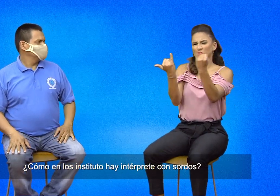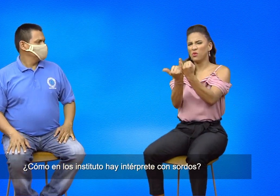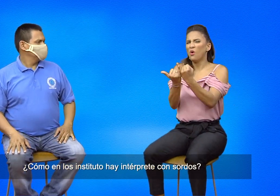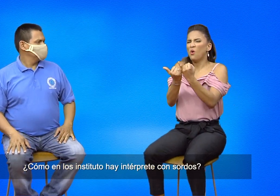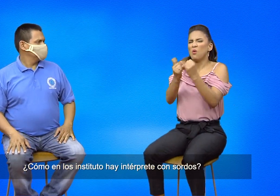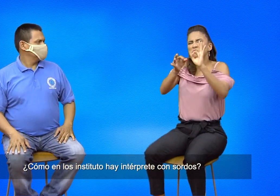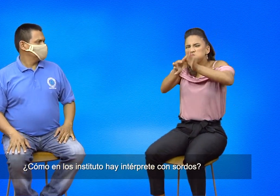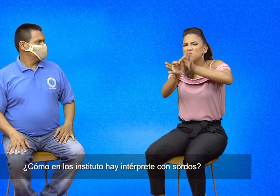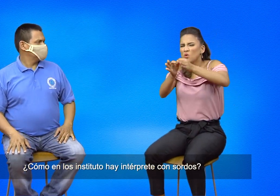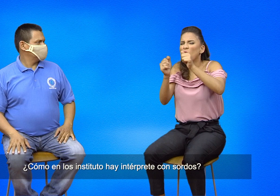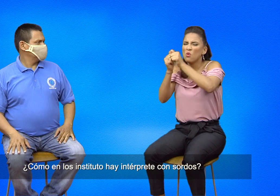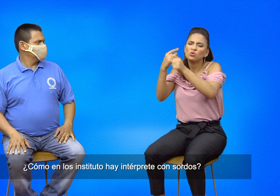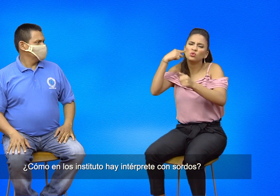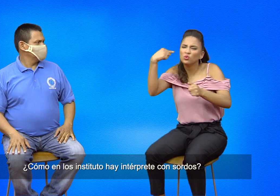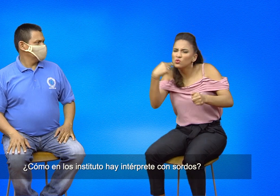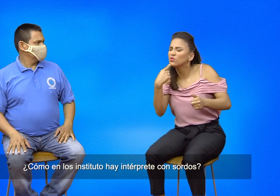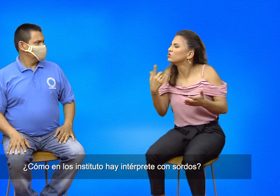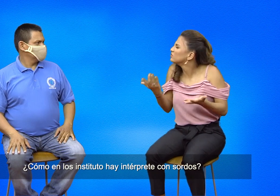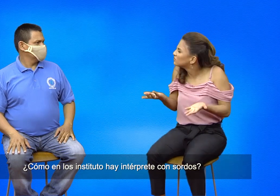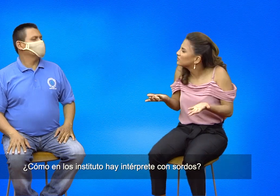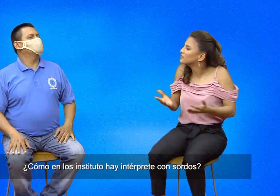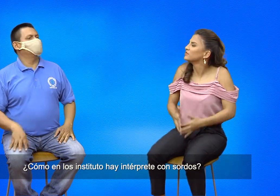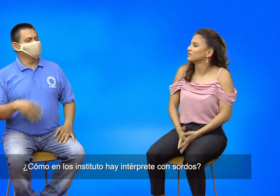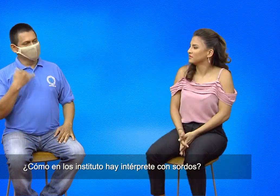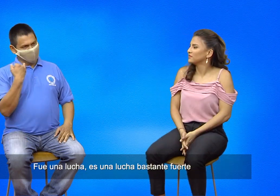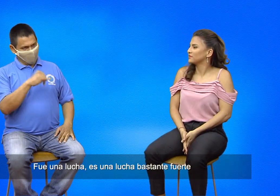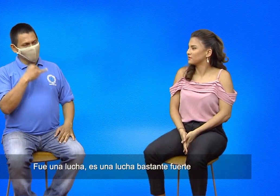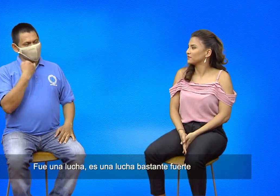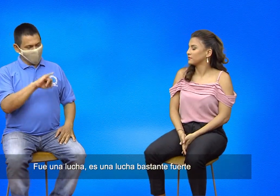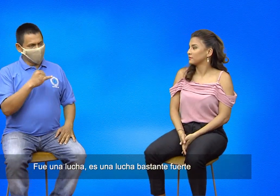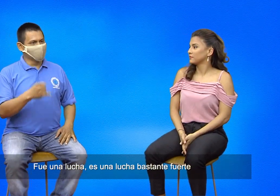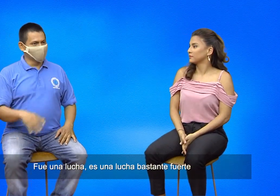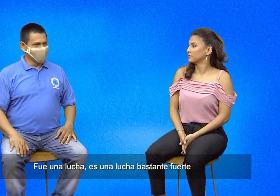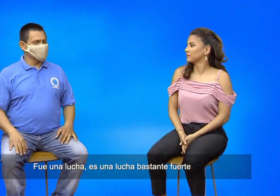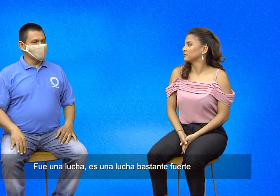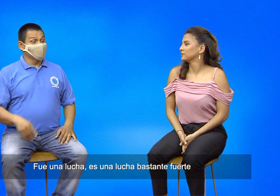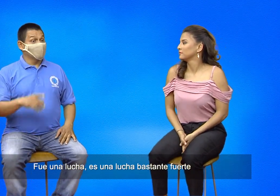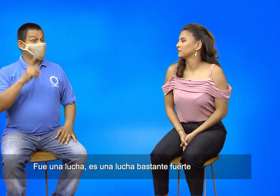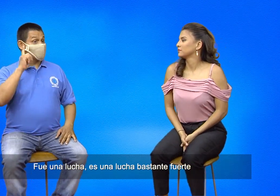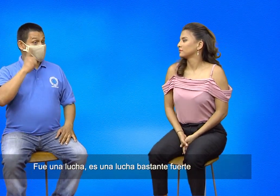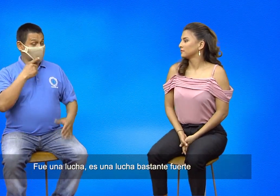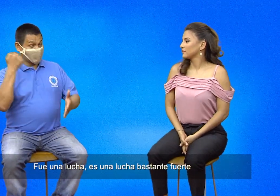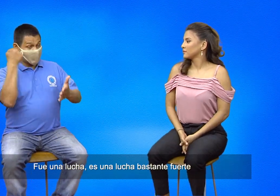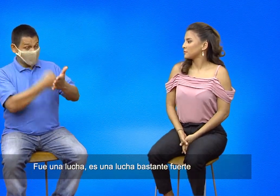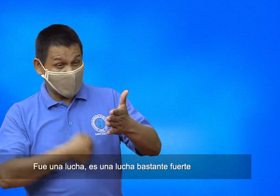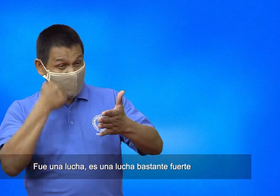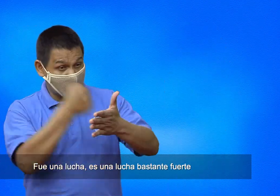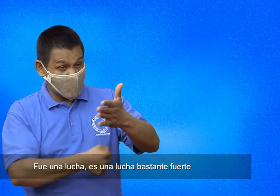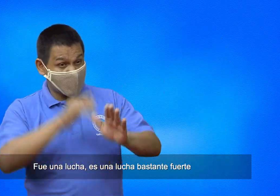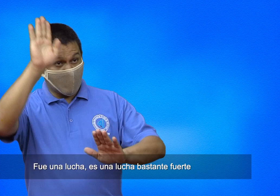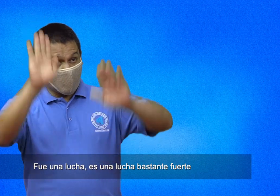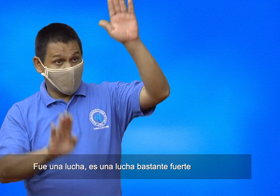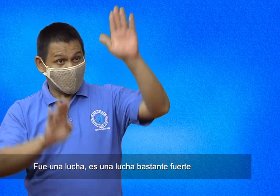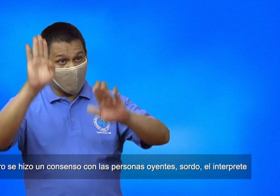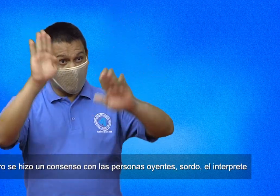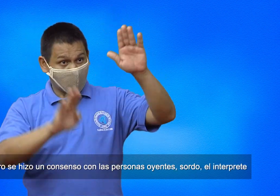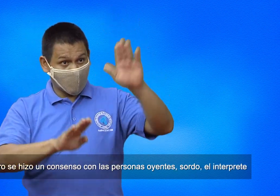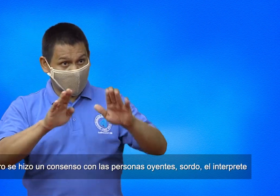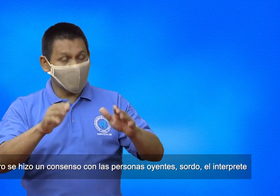como en los institutos hay intérpretes con sordo y fue una lucha es una lucha bastante fuerte primero